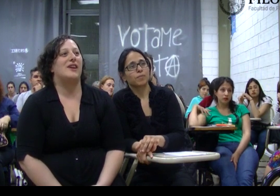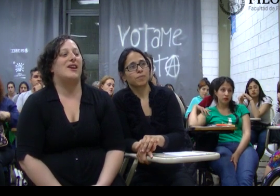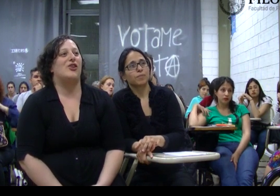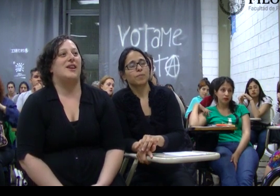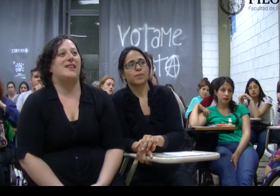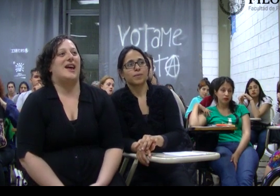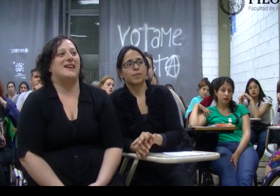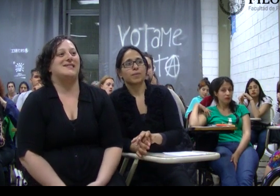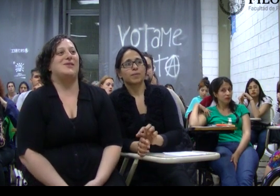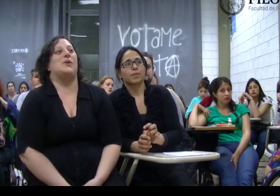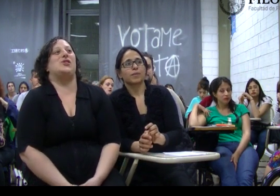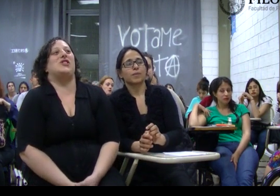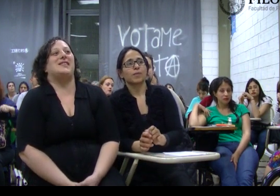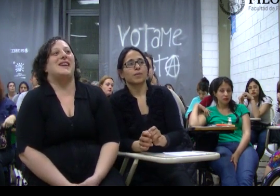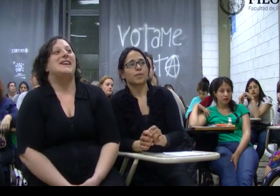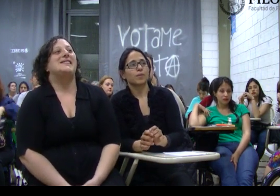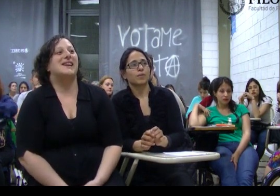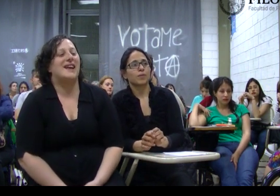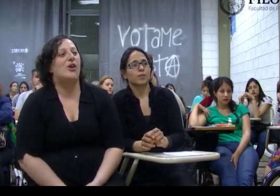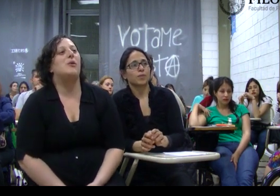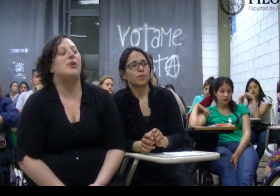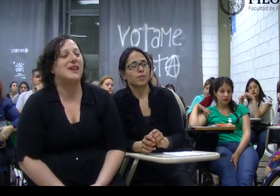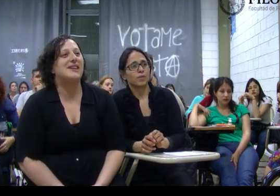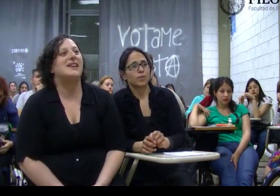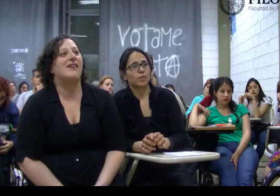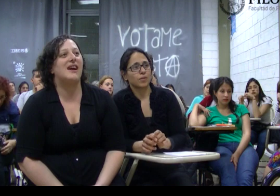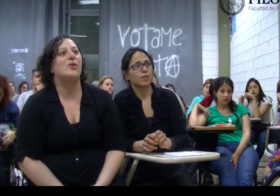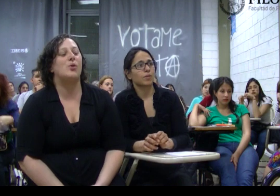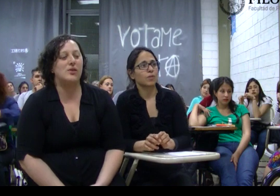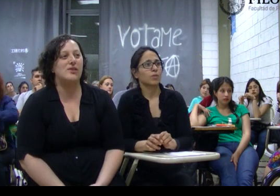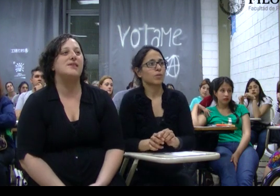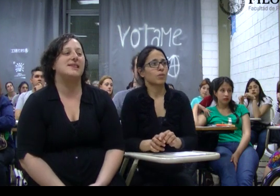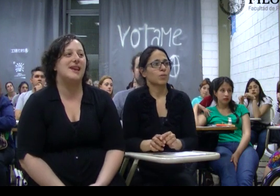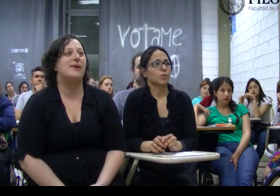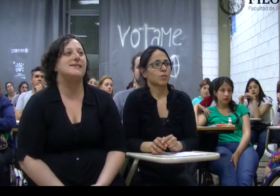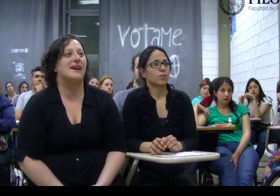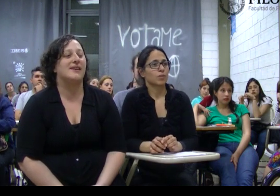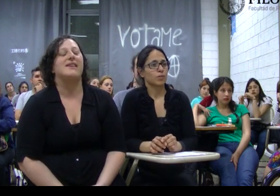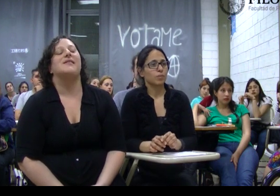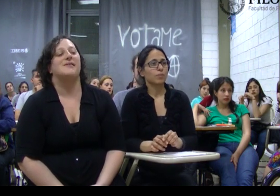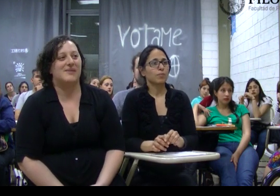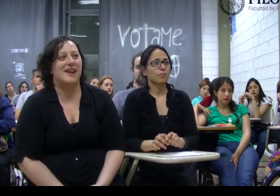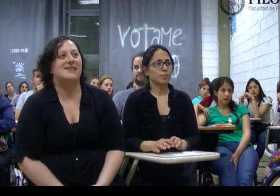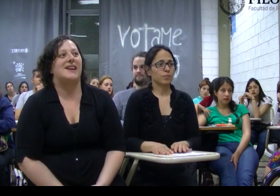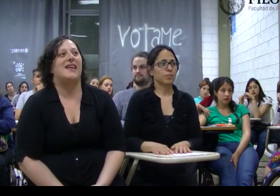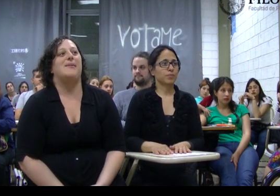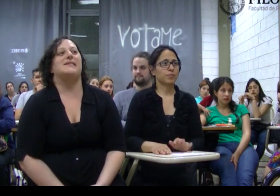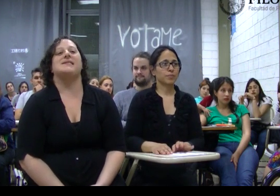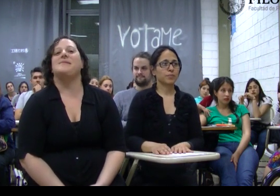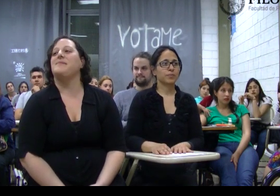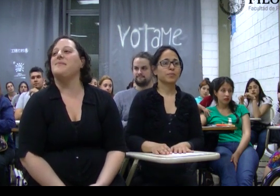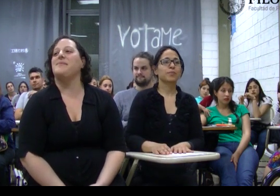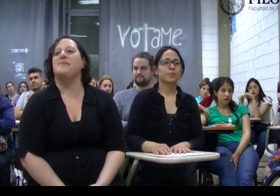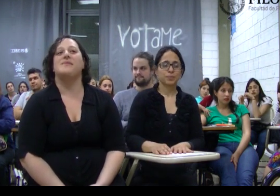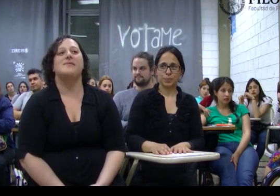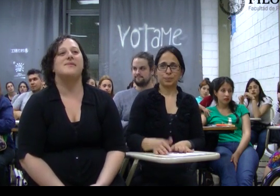romper con esta situación de estar cerrado. Lo importante es trabajar juntos y así avanzar. Gracias.